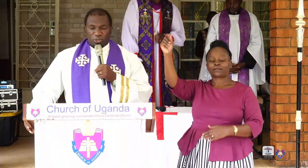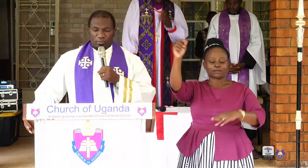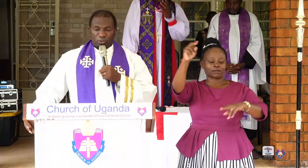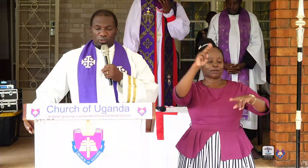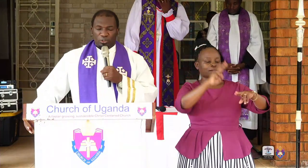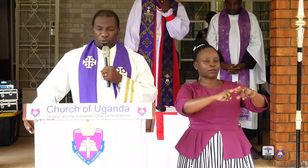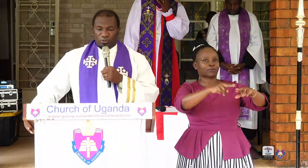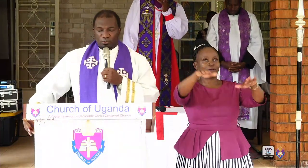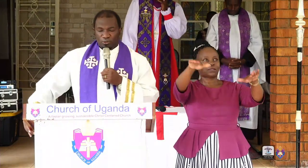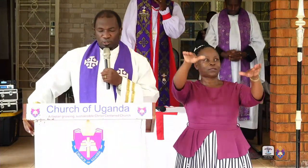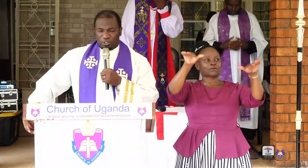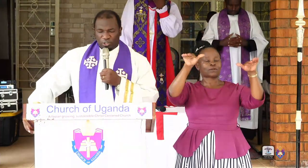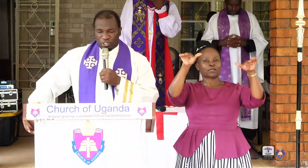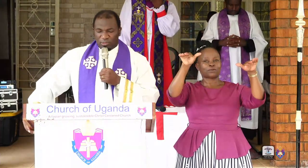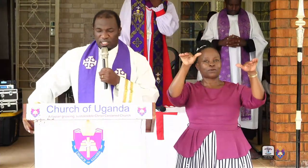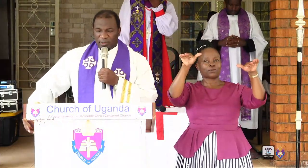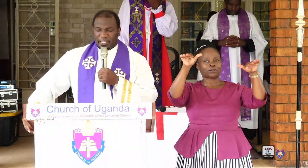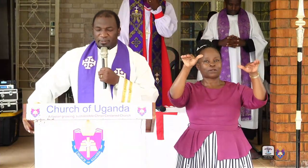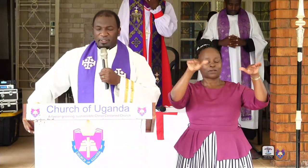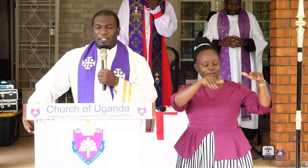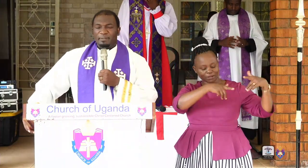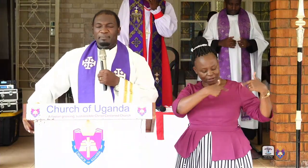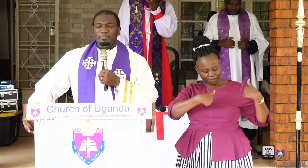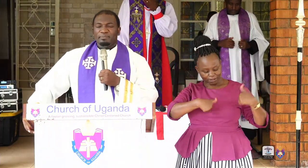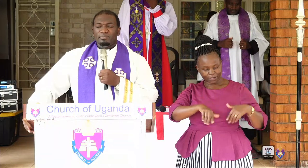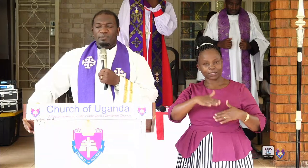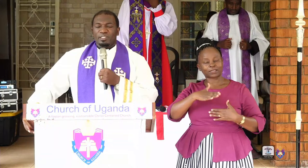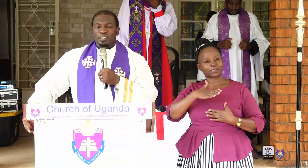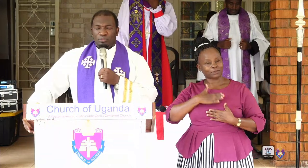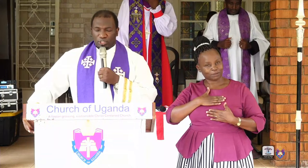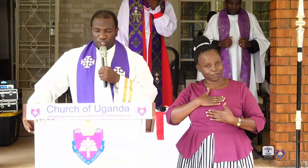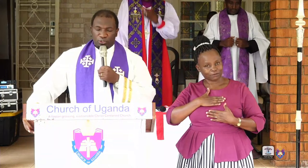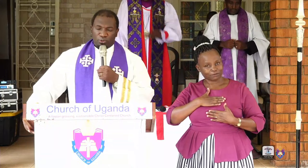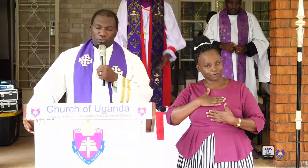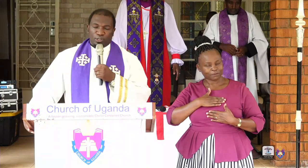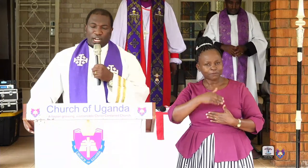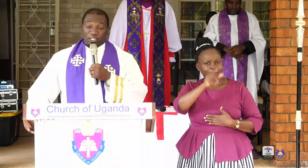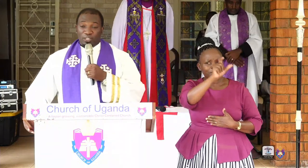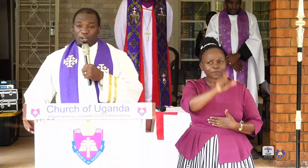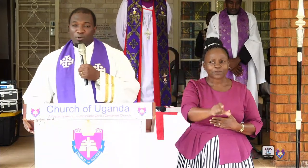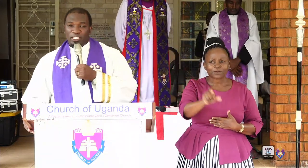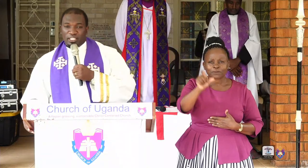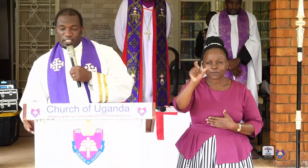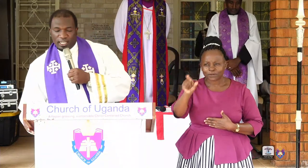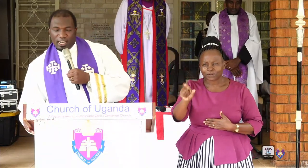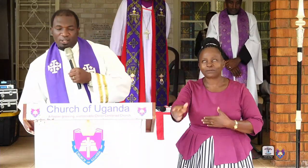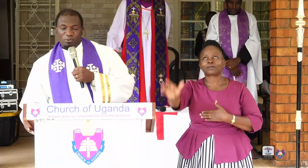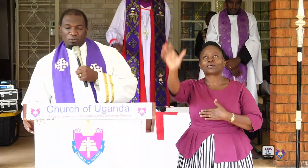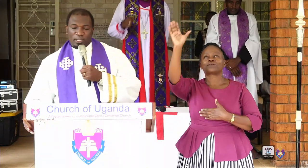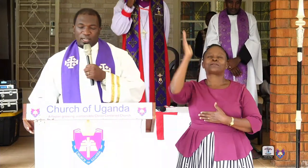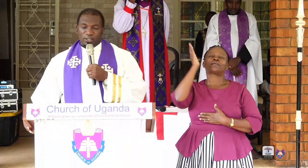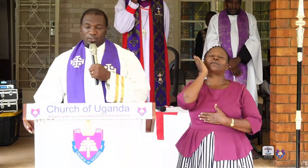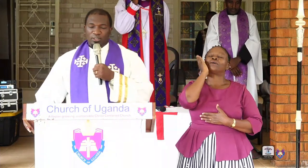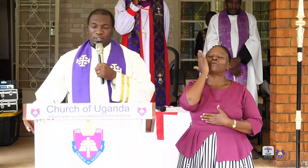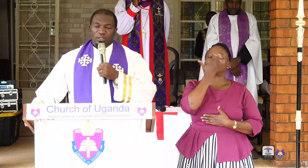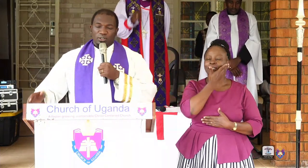ku nnamulondo z'emitima jaffe buli sekinnoomu nga Katonda akuwadde kisa